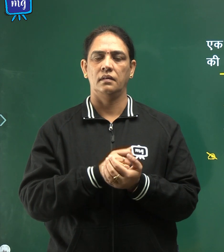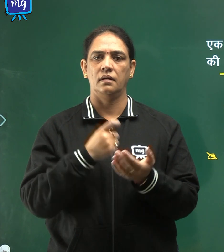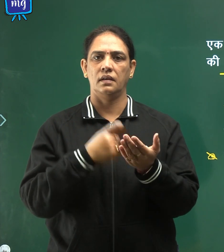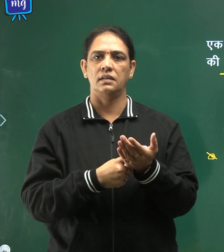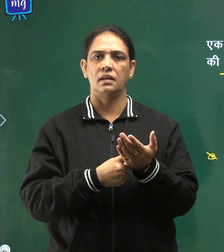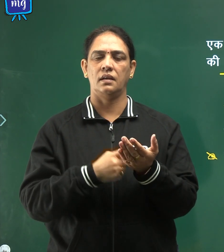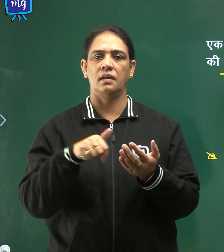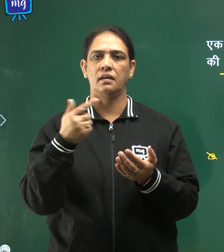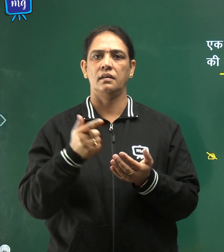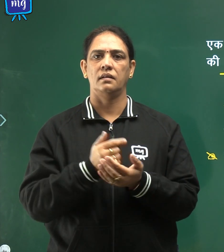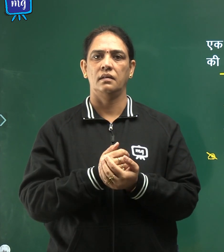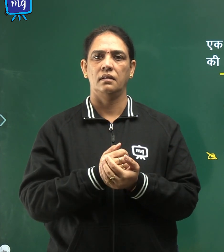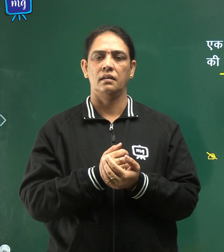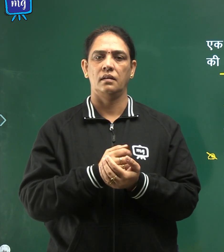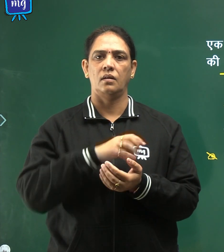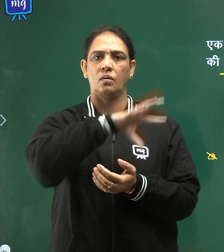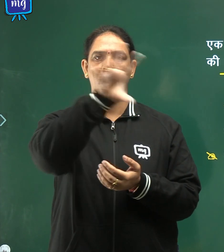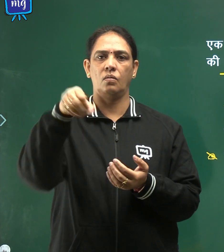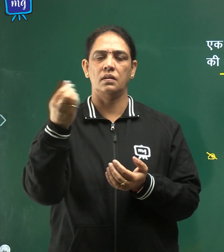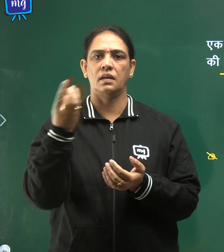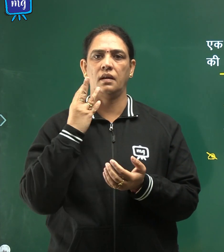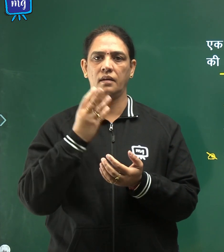परिणामों की कुल संख्या।